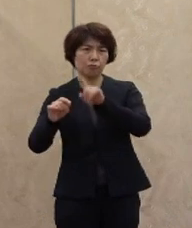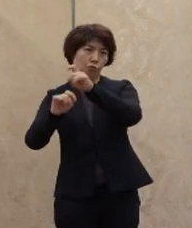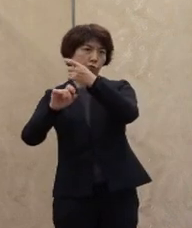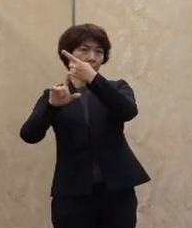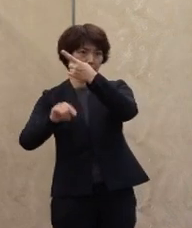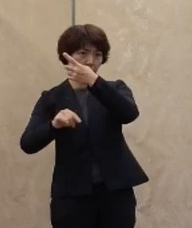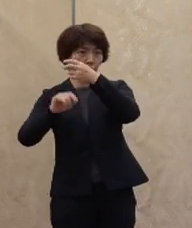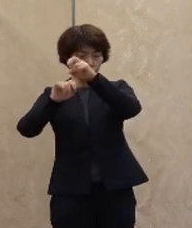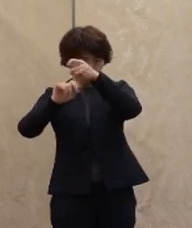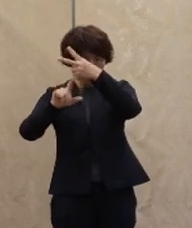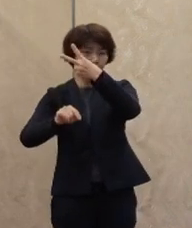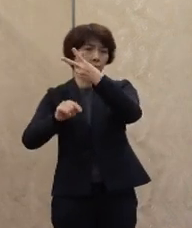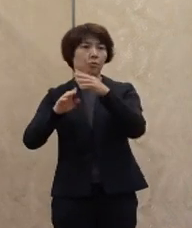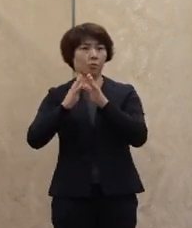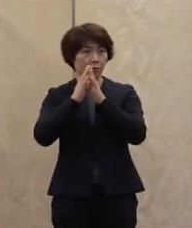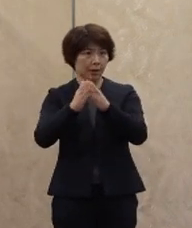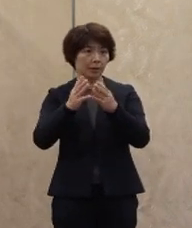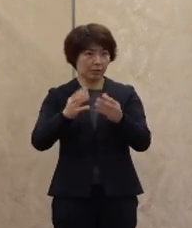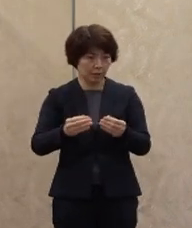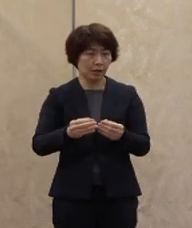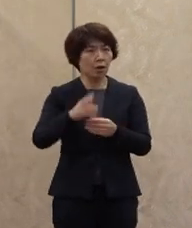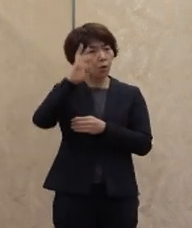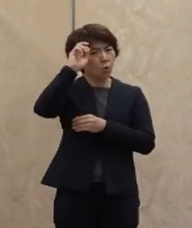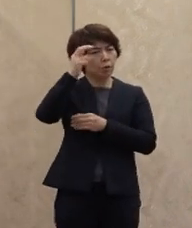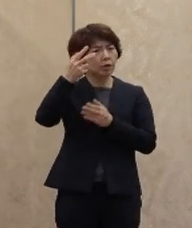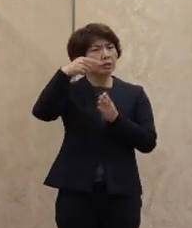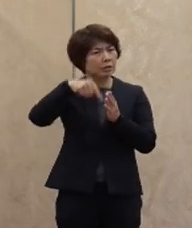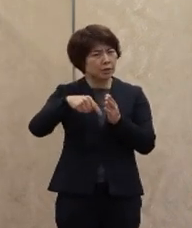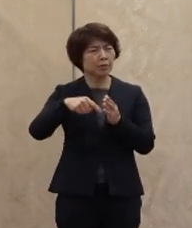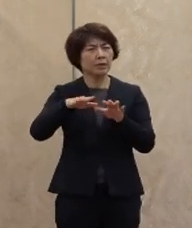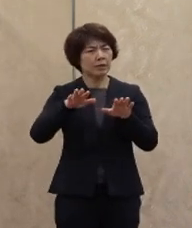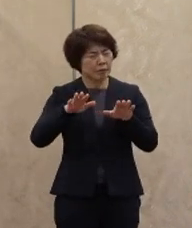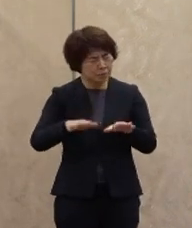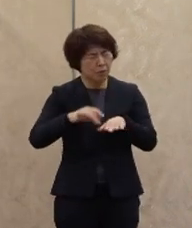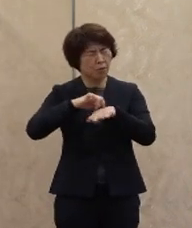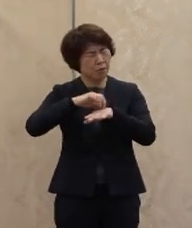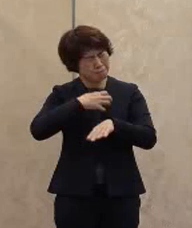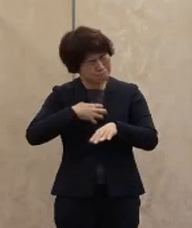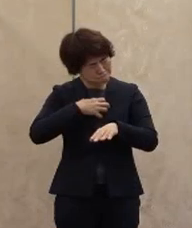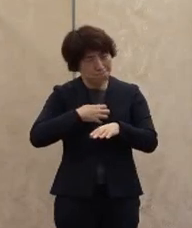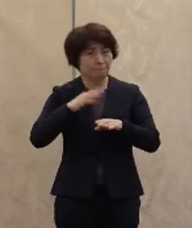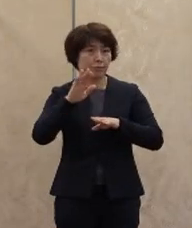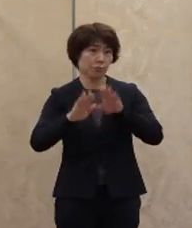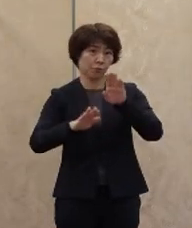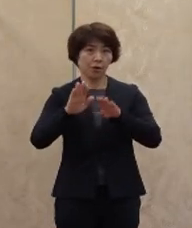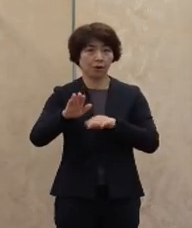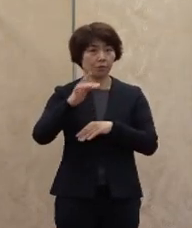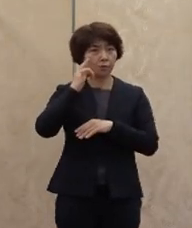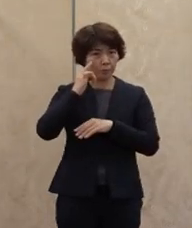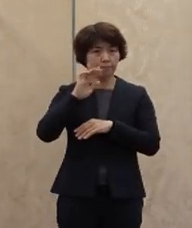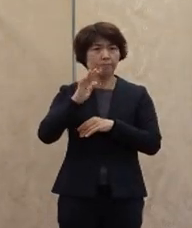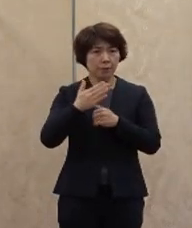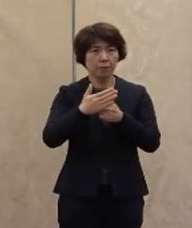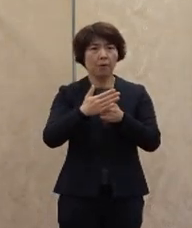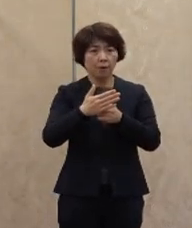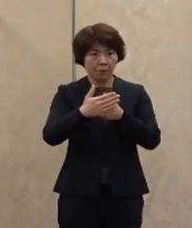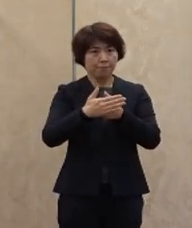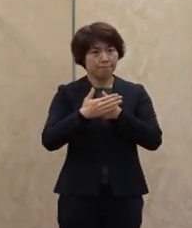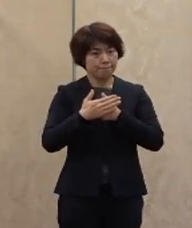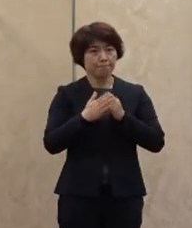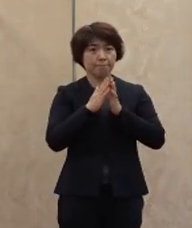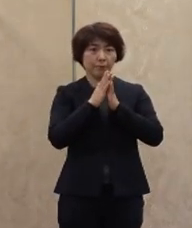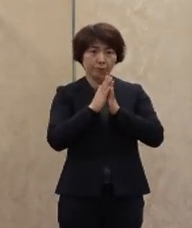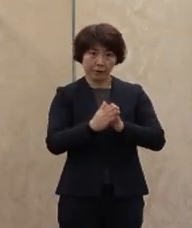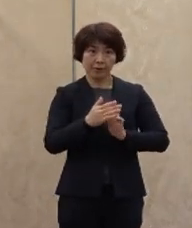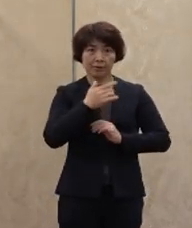ましたから、厳しい、特に大阪市内厳しい中でもさらに厳しい、ちょっとお願いをすることになりますが、ご理解をご協力を